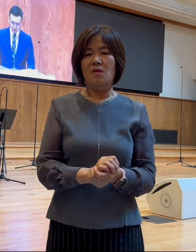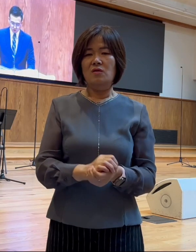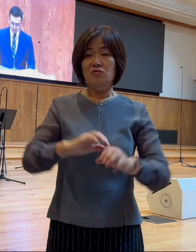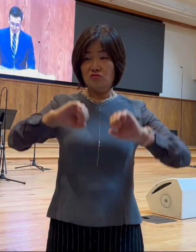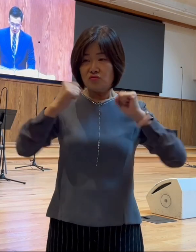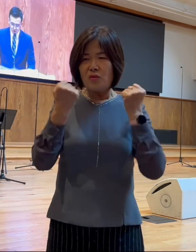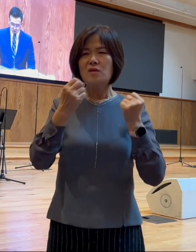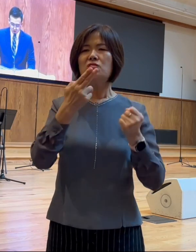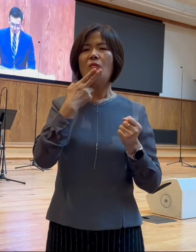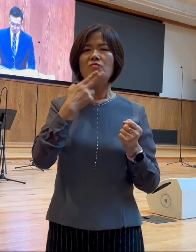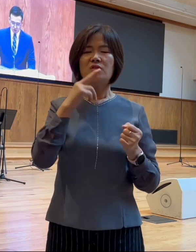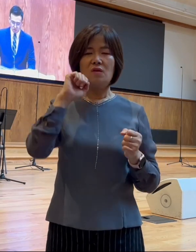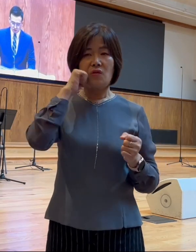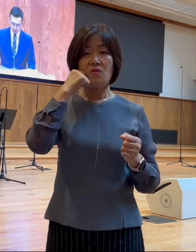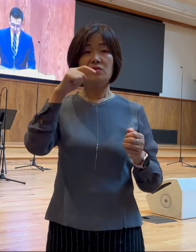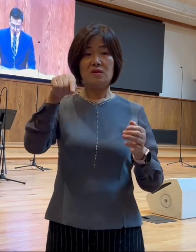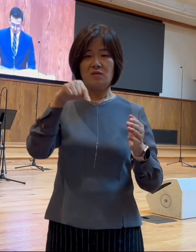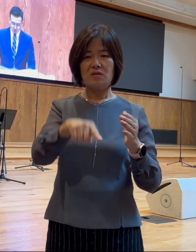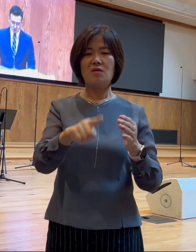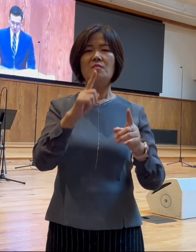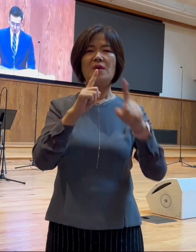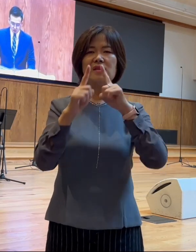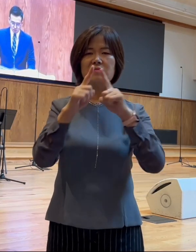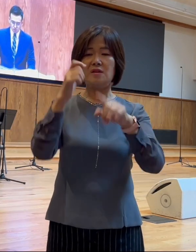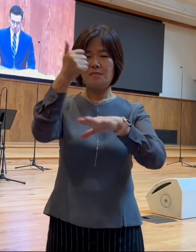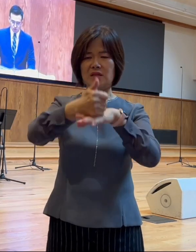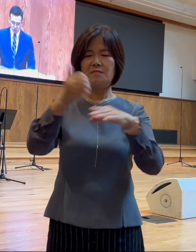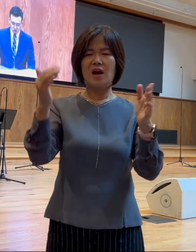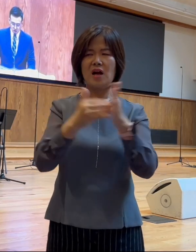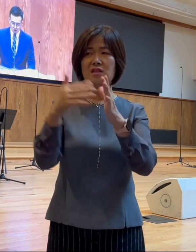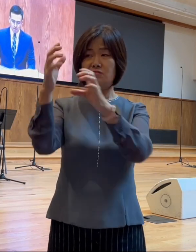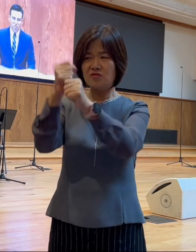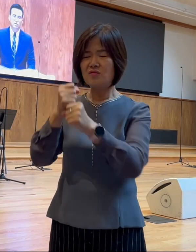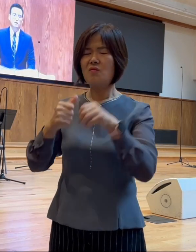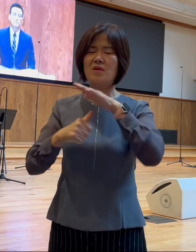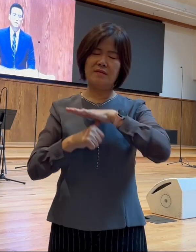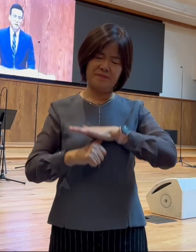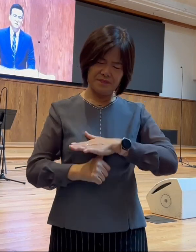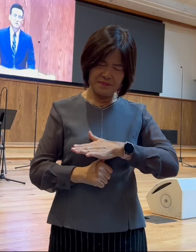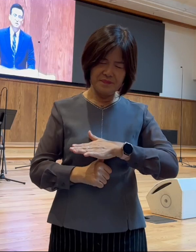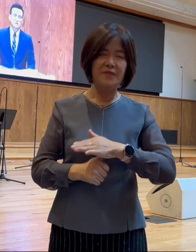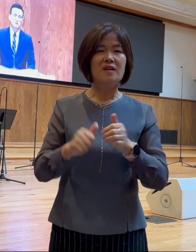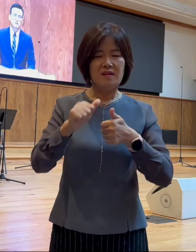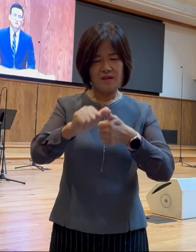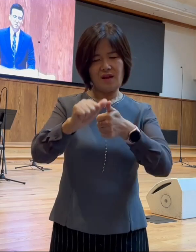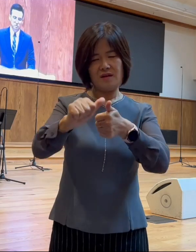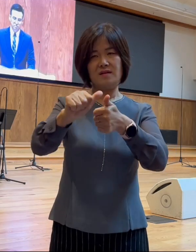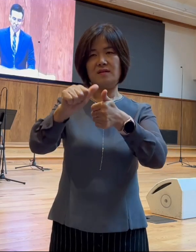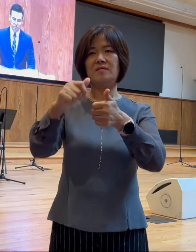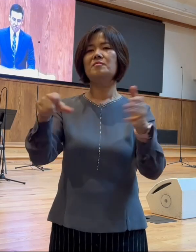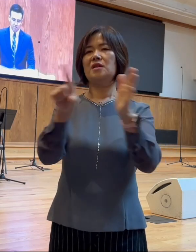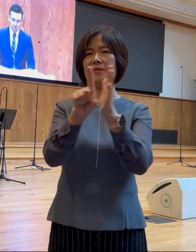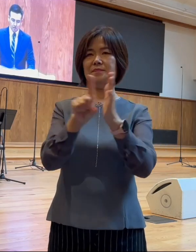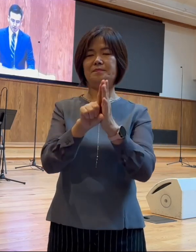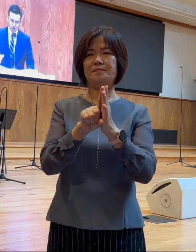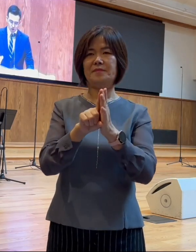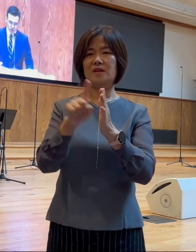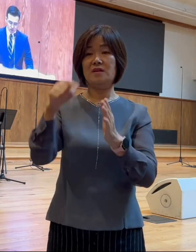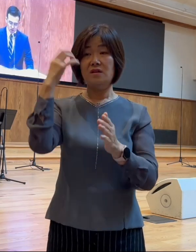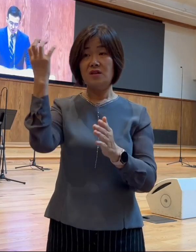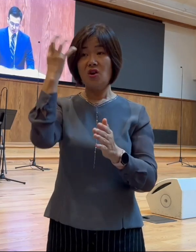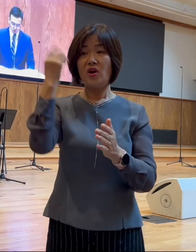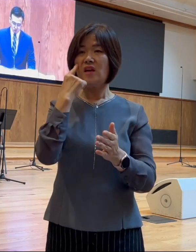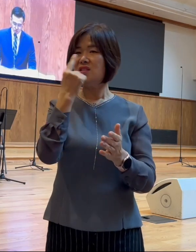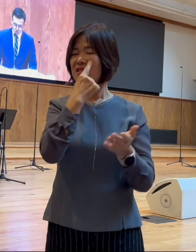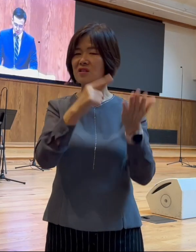순종할 수 없는 상황에서도 그 말씀을 끝까지 붙들고 인내하며 따르는 그 믿음, 그 영의